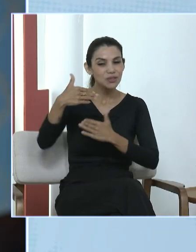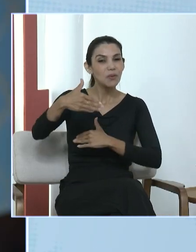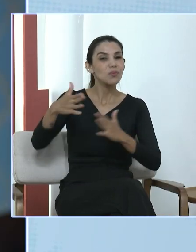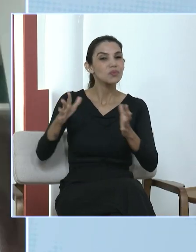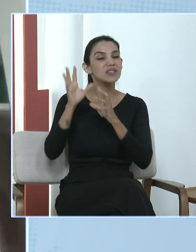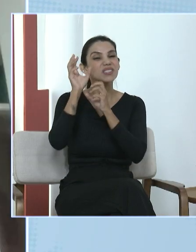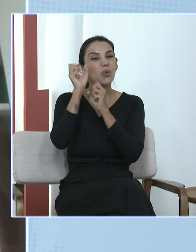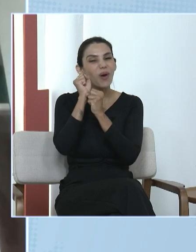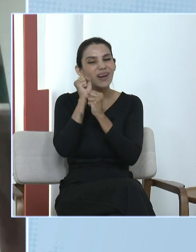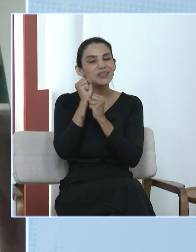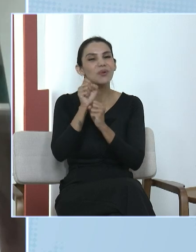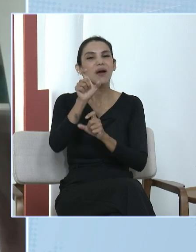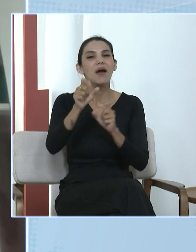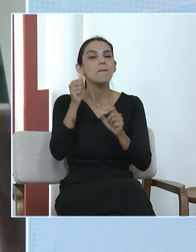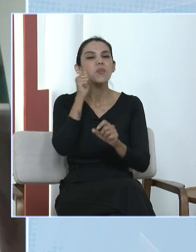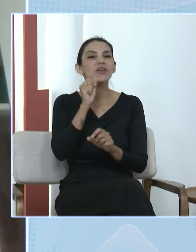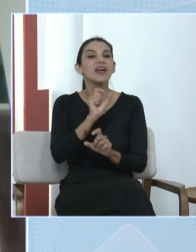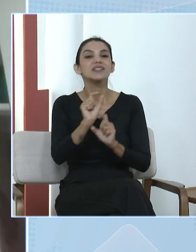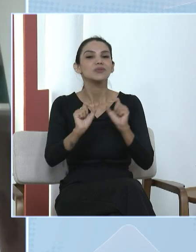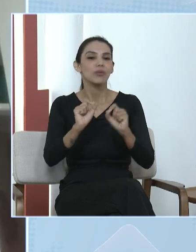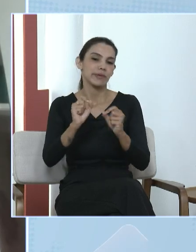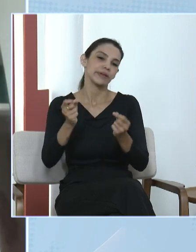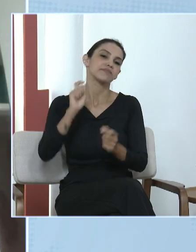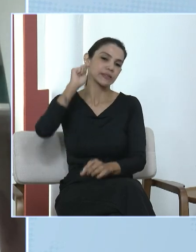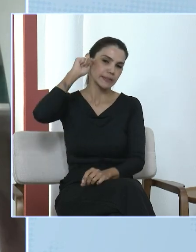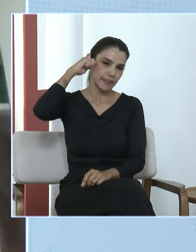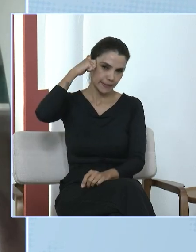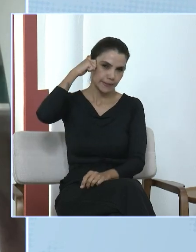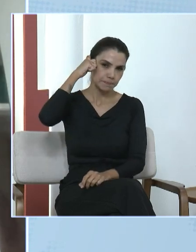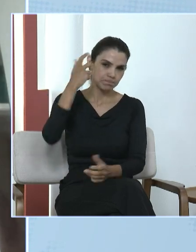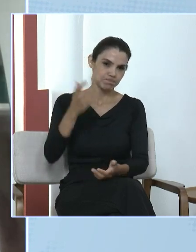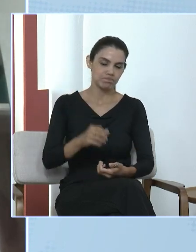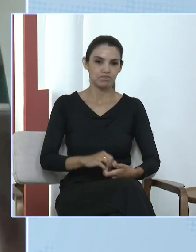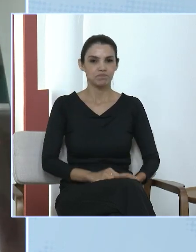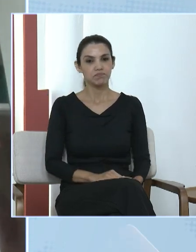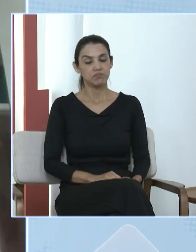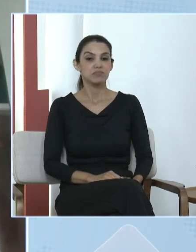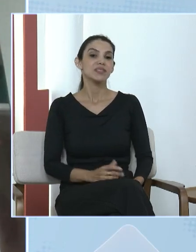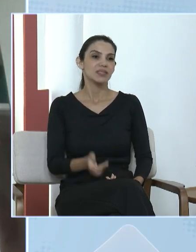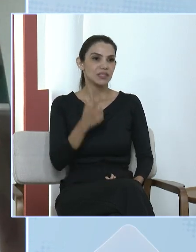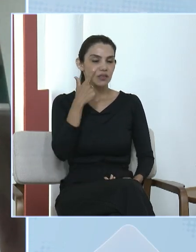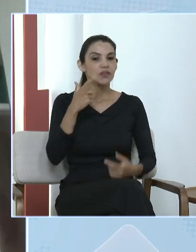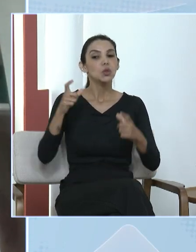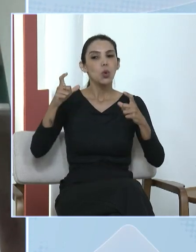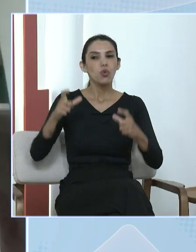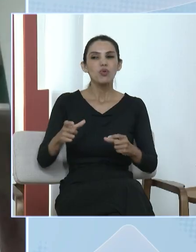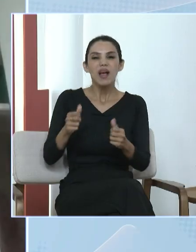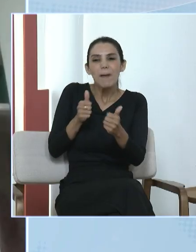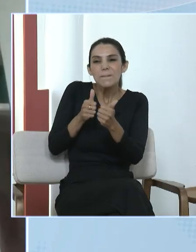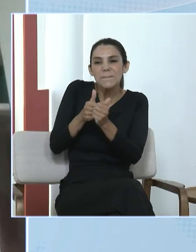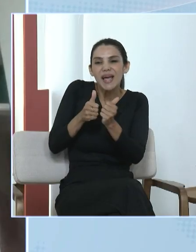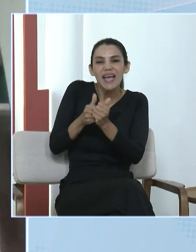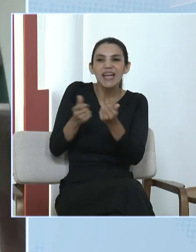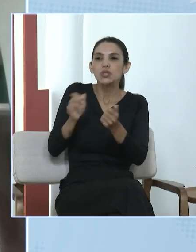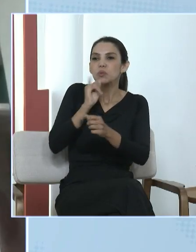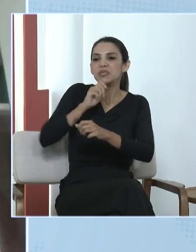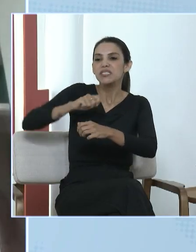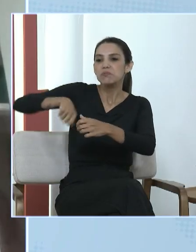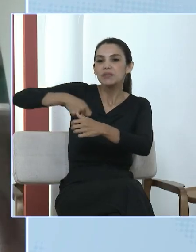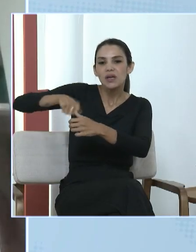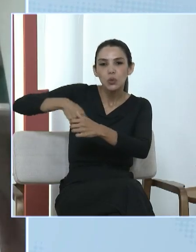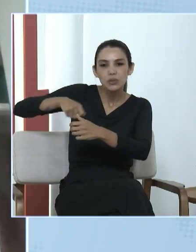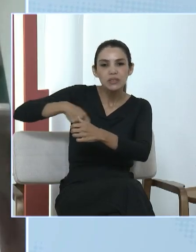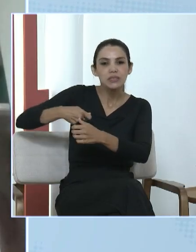mulheres pretas. Esses lugares, eles estão perto da área de serviço ou na área de serviço, onde está a